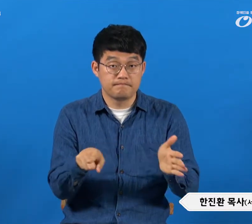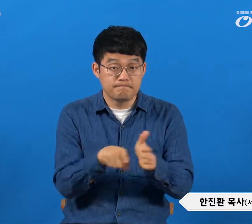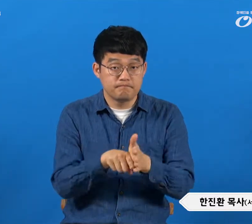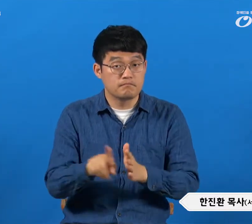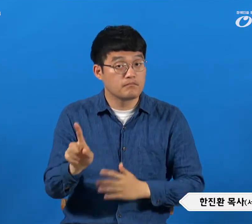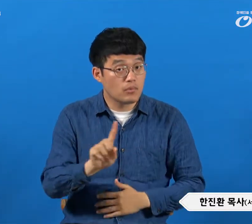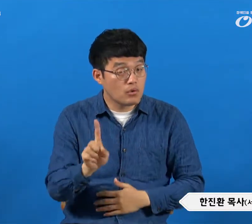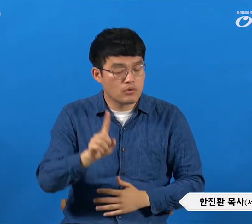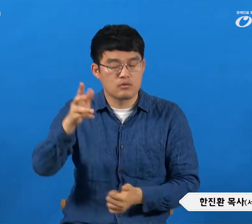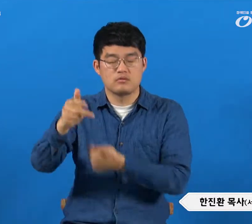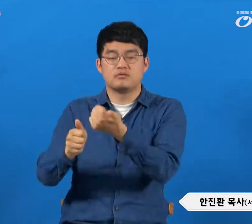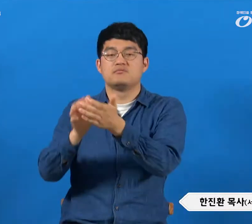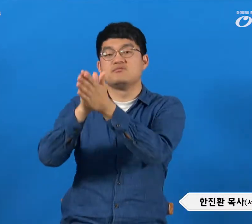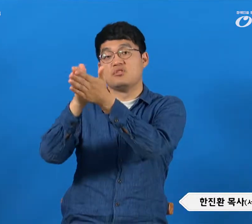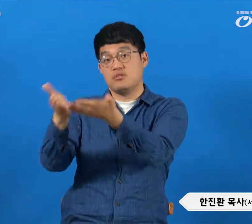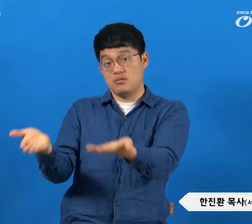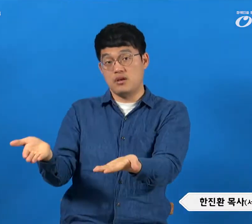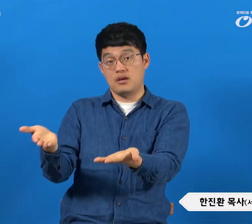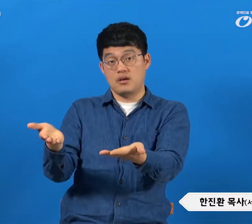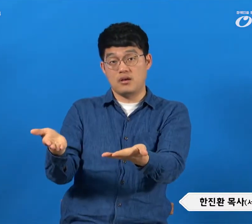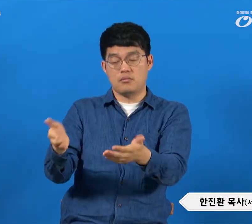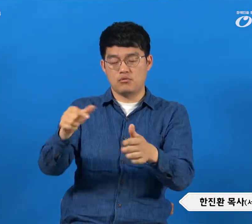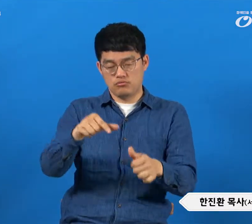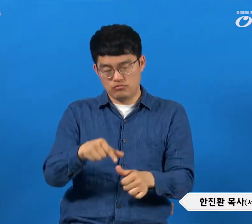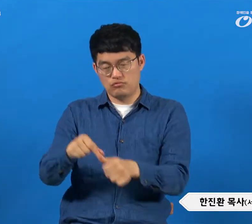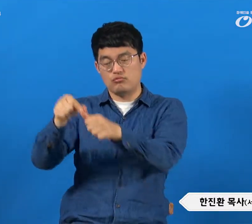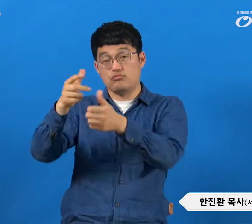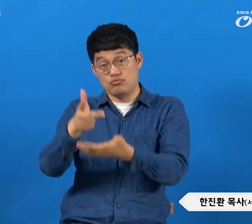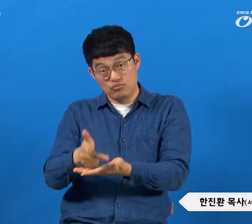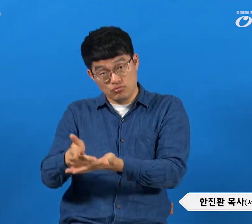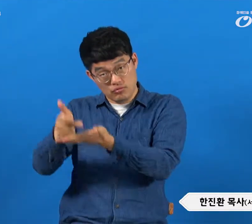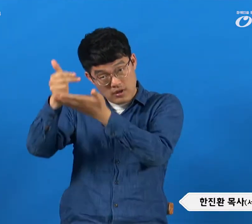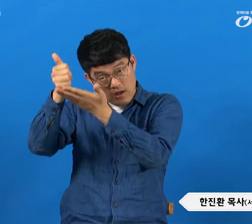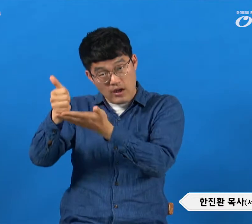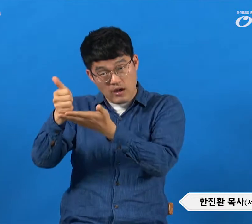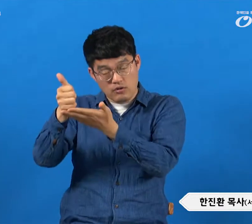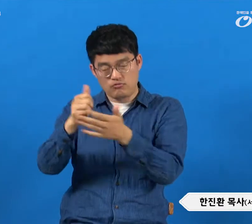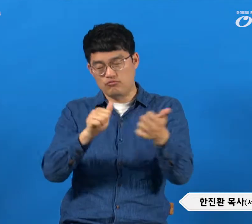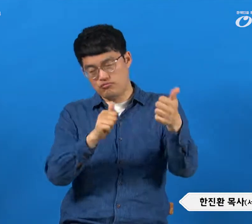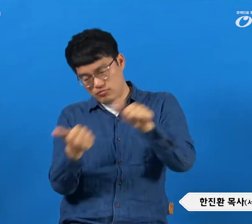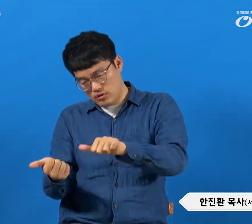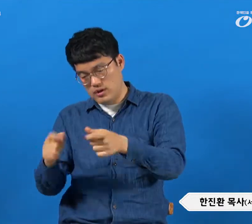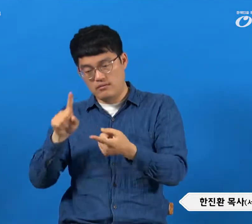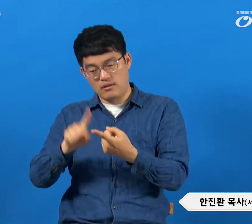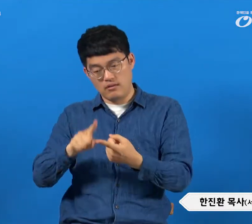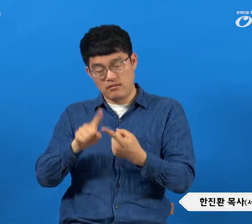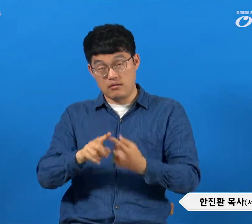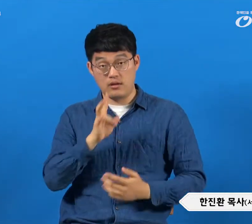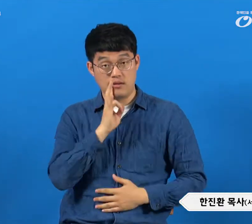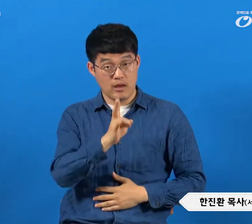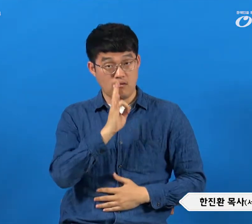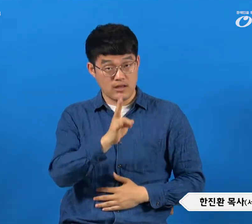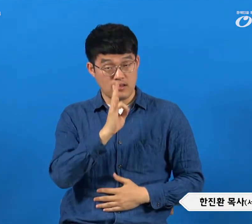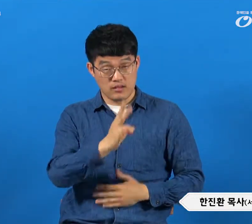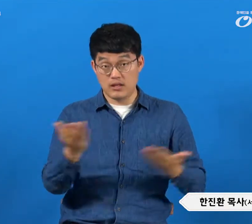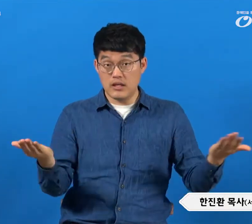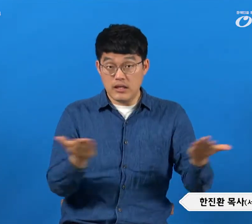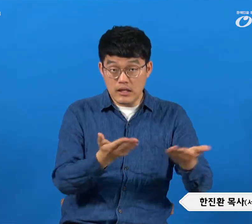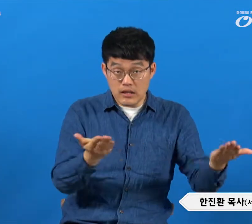그것은 성경에 메시아가 이렇게 죽을 것이다 하고 예언한